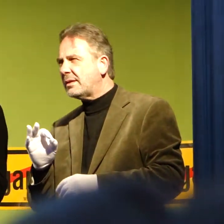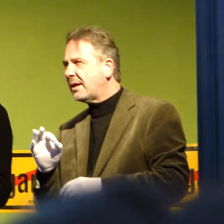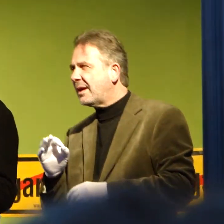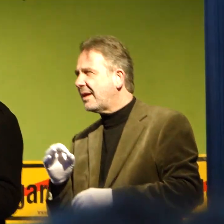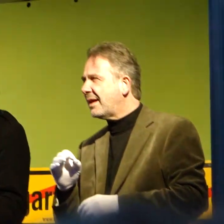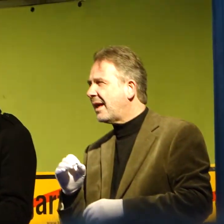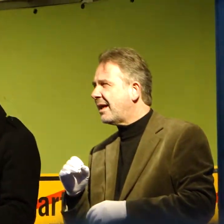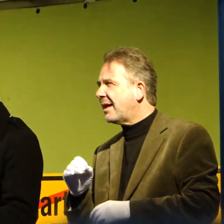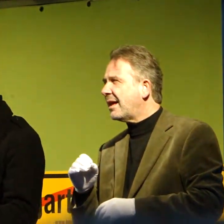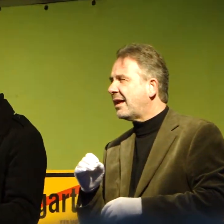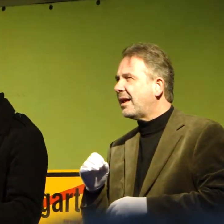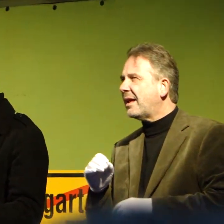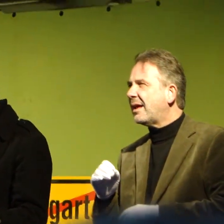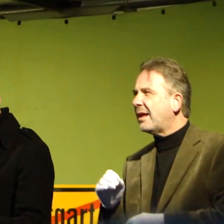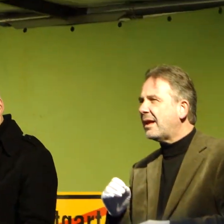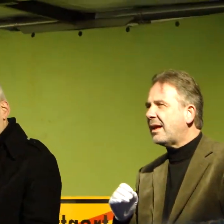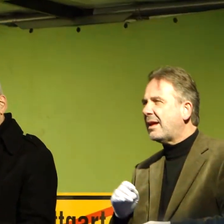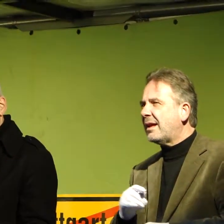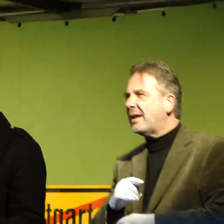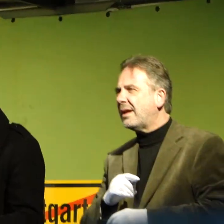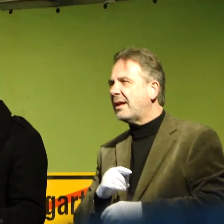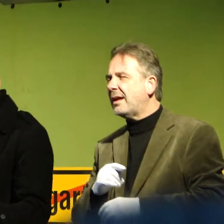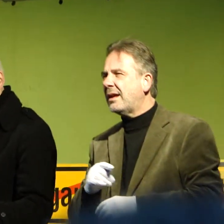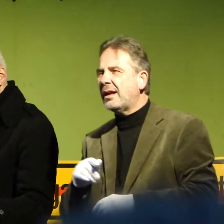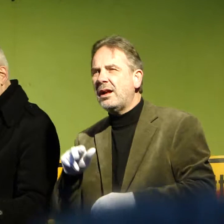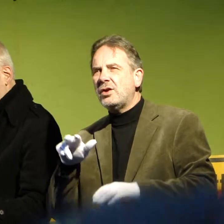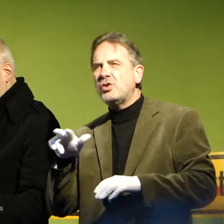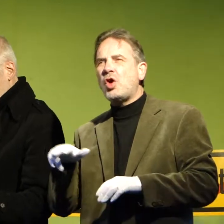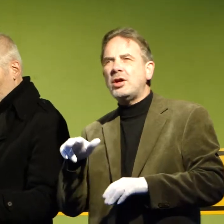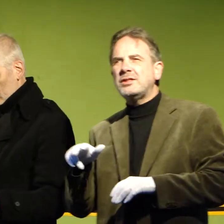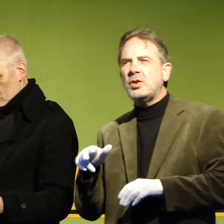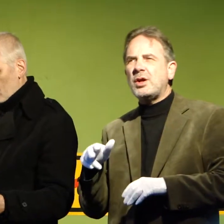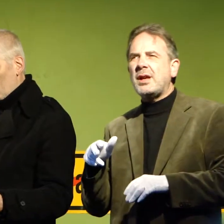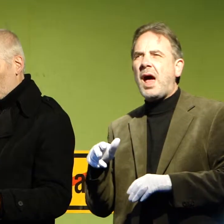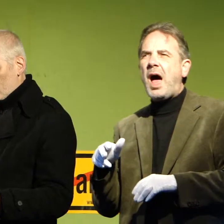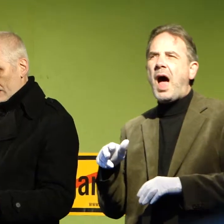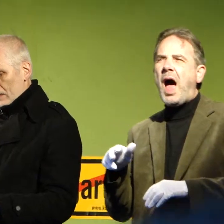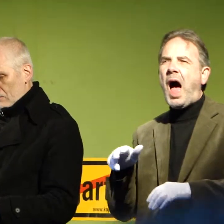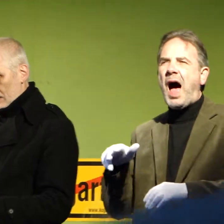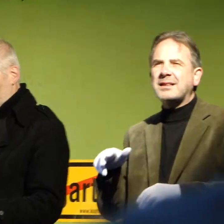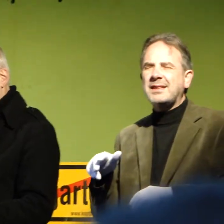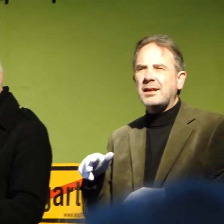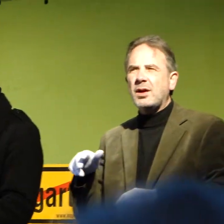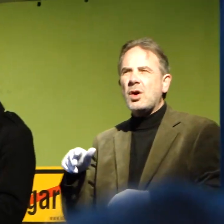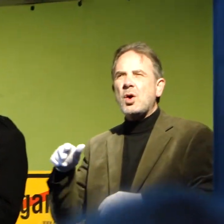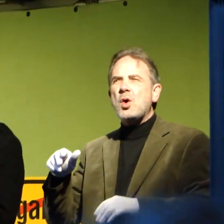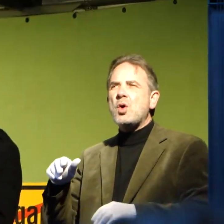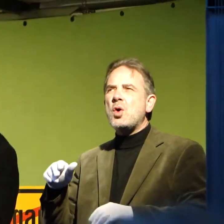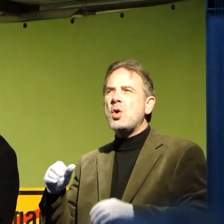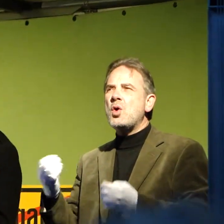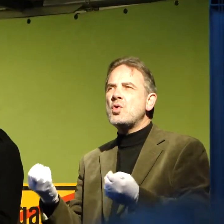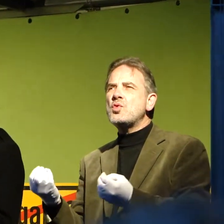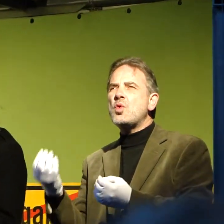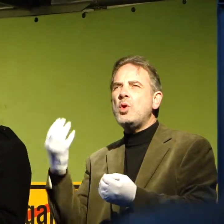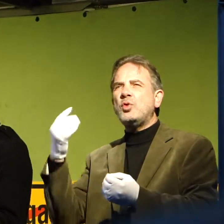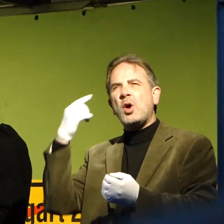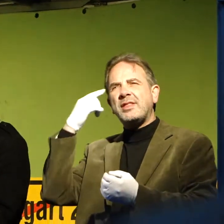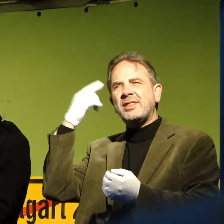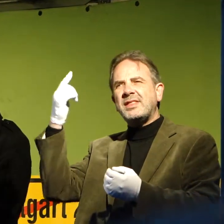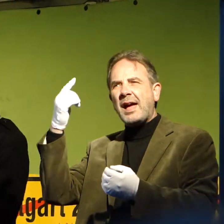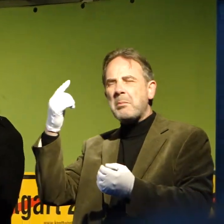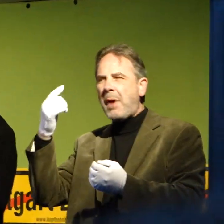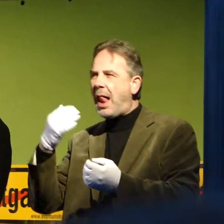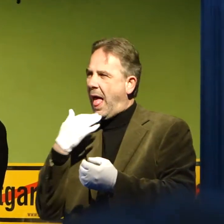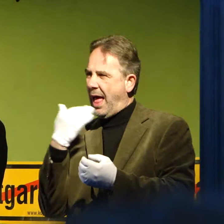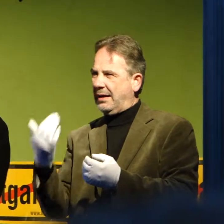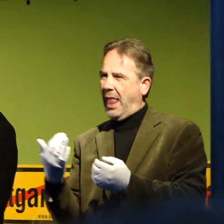In den 1980er Jahren ist der Bahnhof aus guten Gründen zum Kulturdenkmal von besonderer Bedeutung